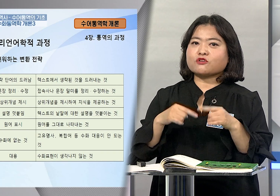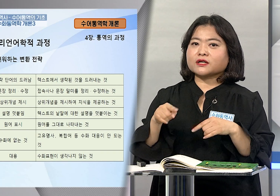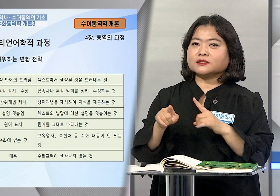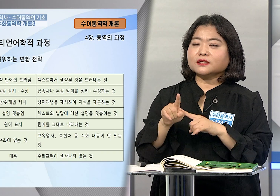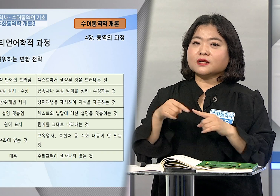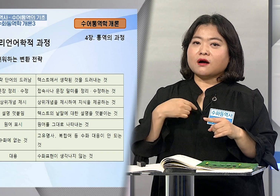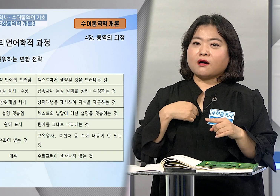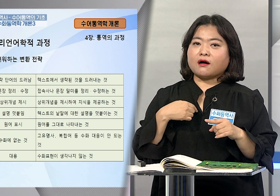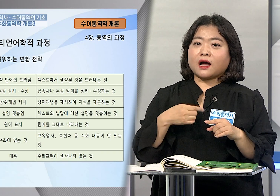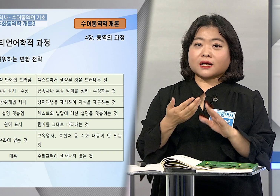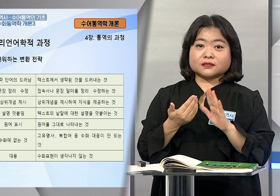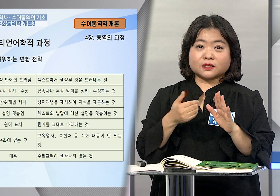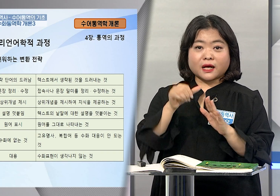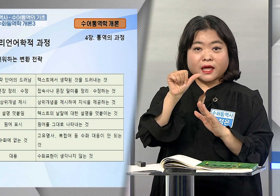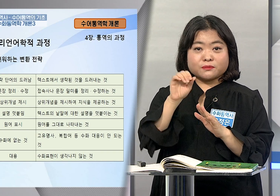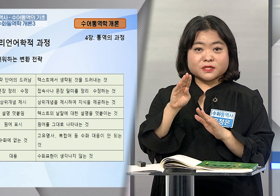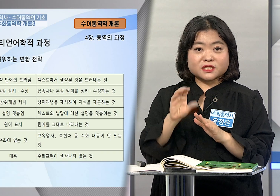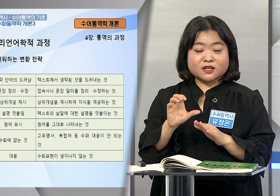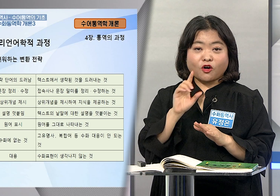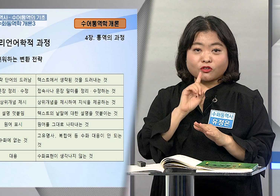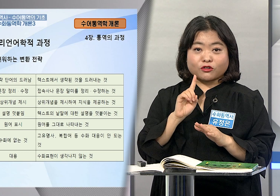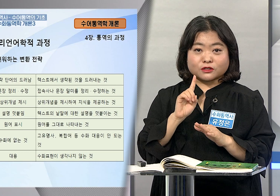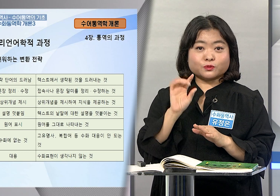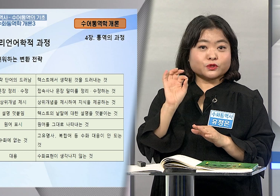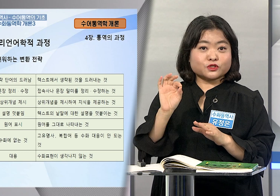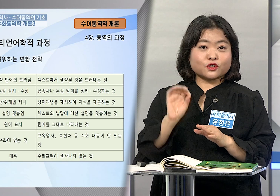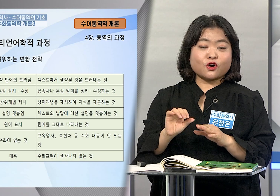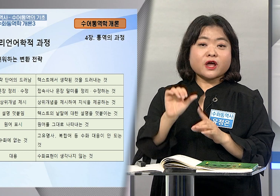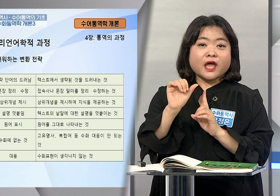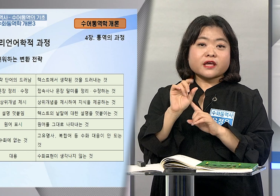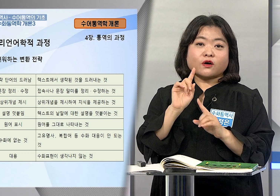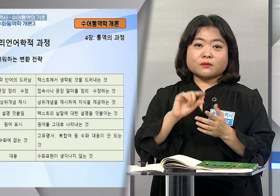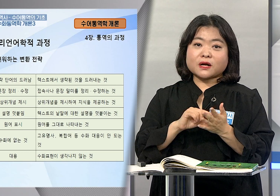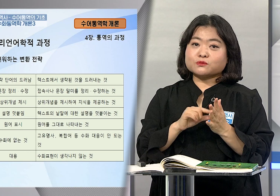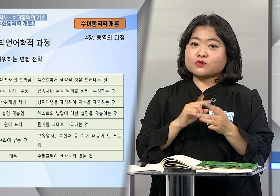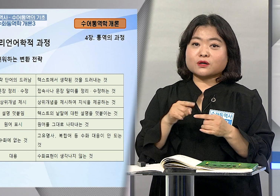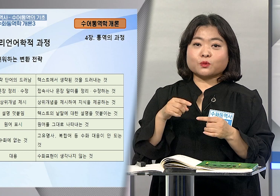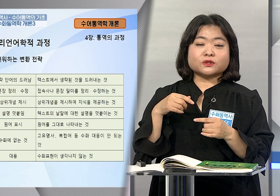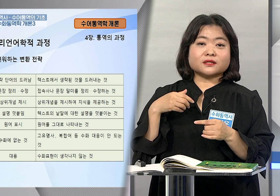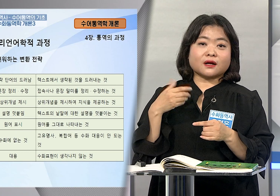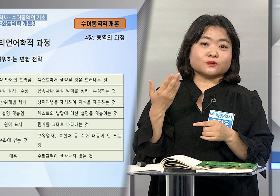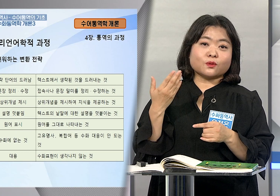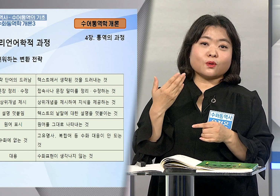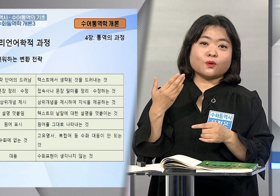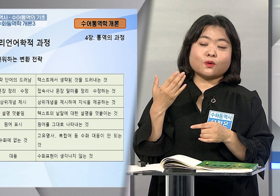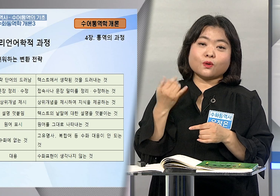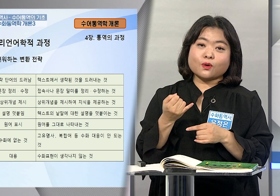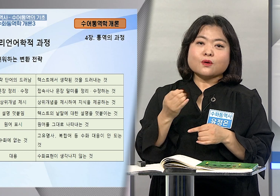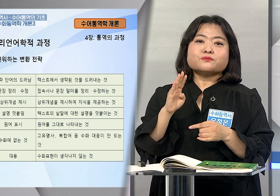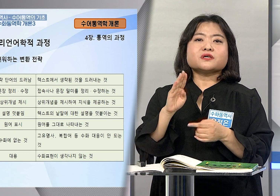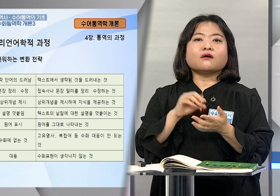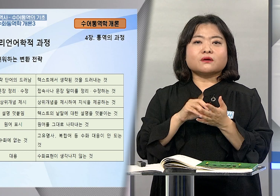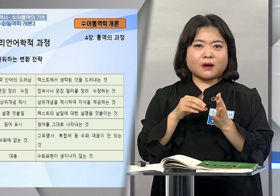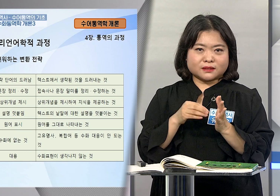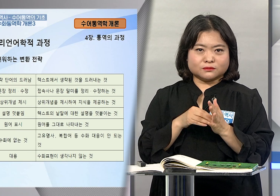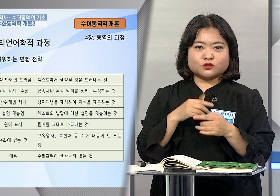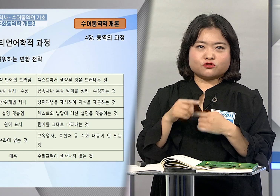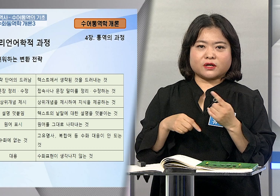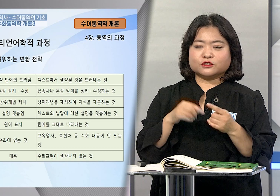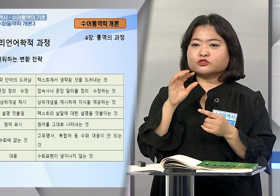수화를 아까 저희가 A, B, C 언어를 보셨죠. A 언어만큼 수화를 못하더라도 B 언어만큼은 수화를